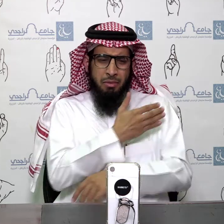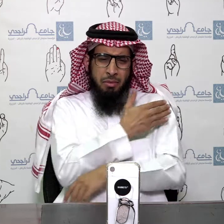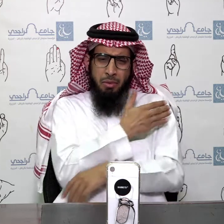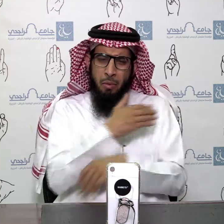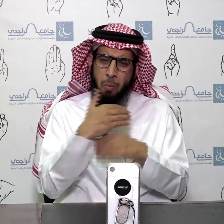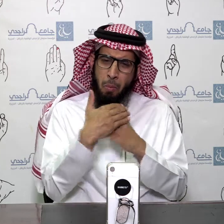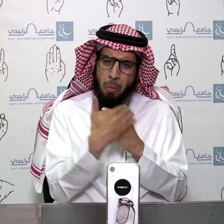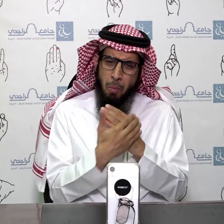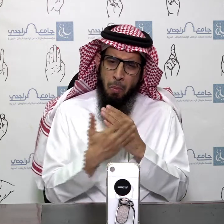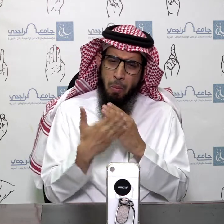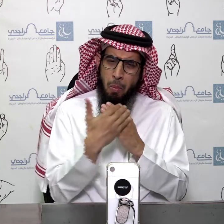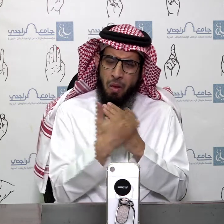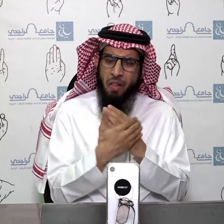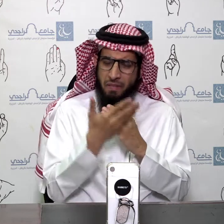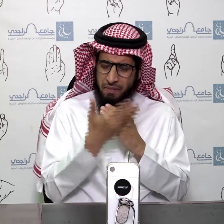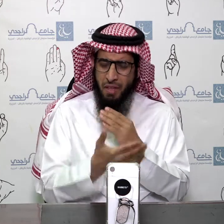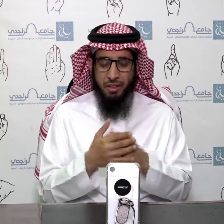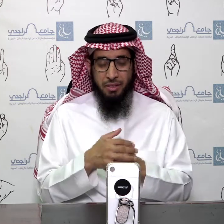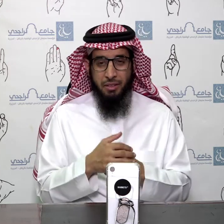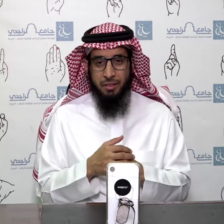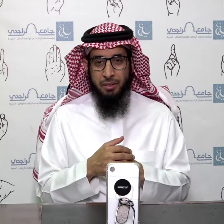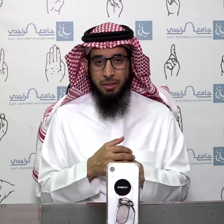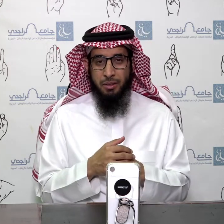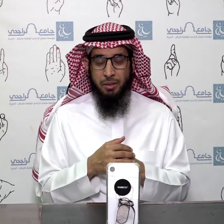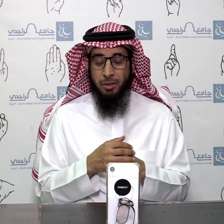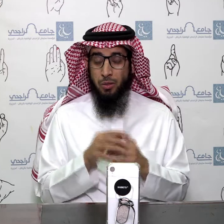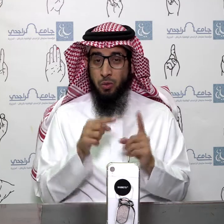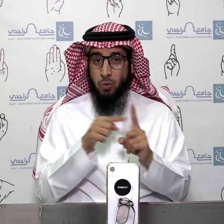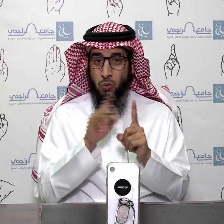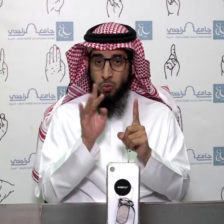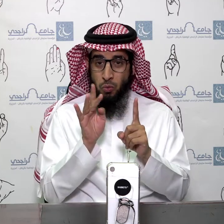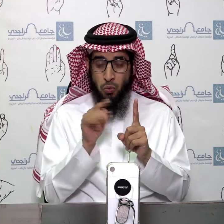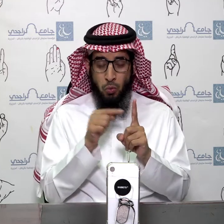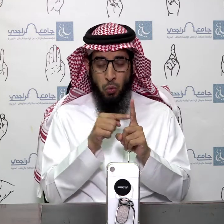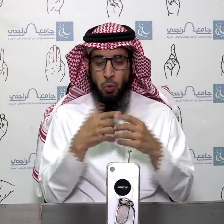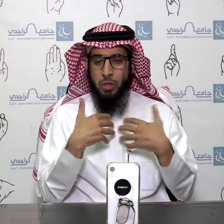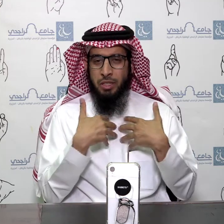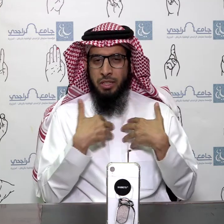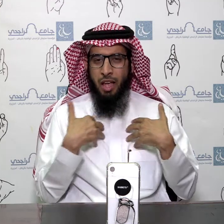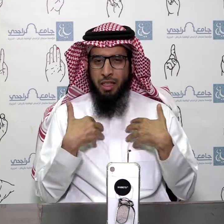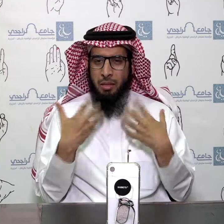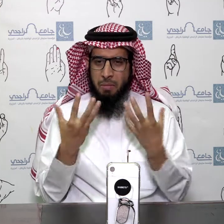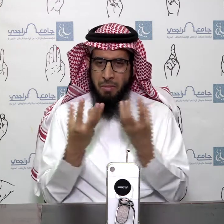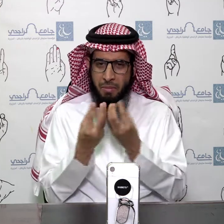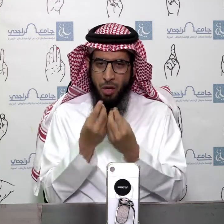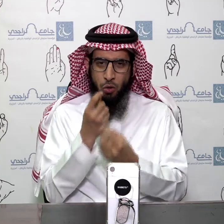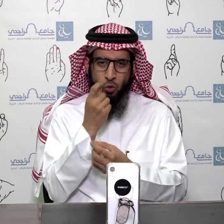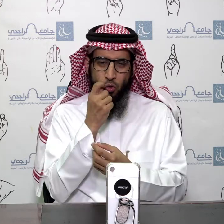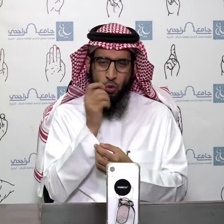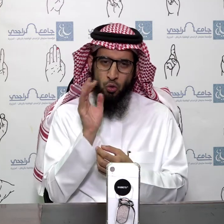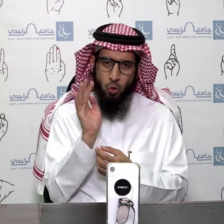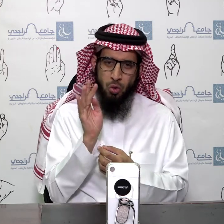الجوانح وسعادة تجلب الراحة وثقة تطرد الشك